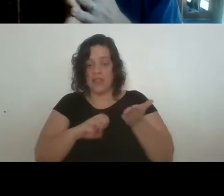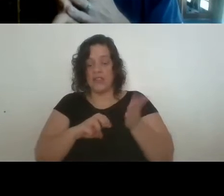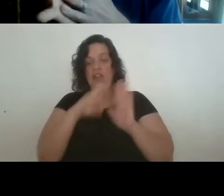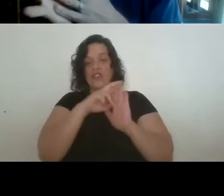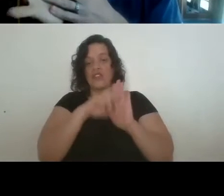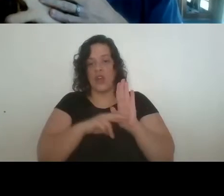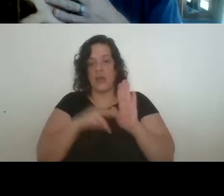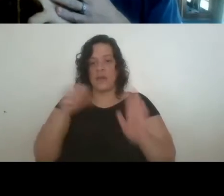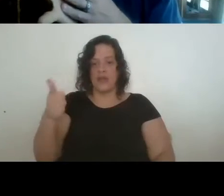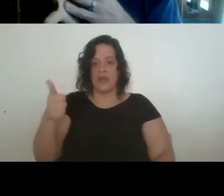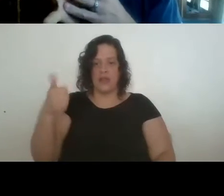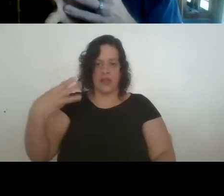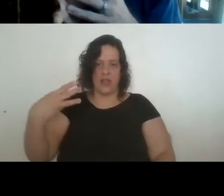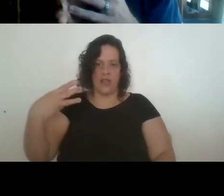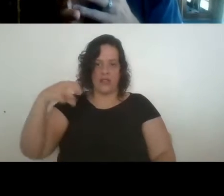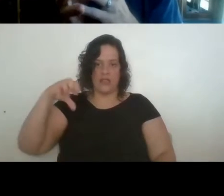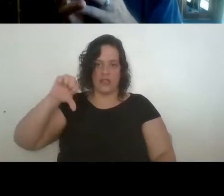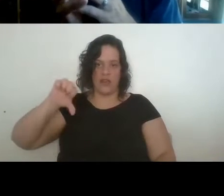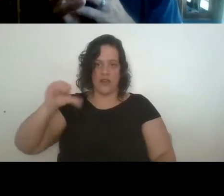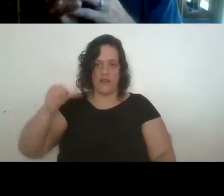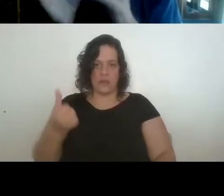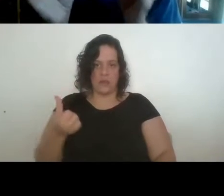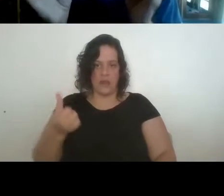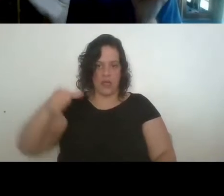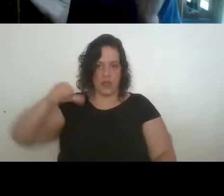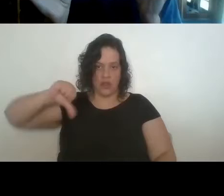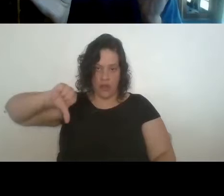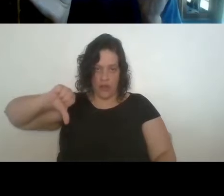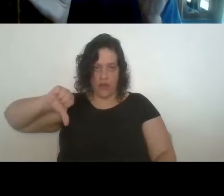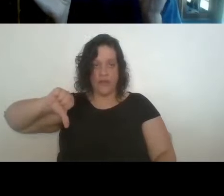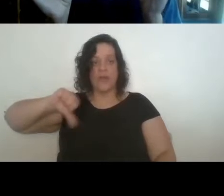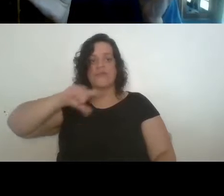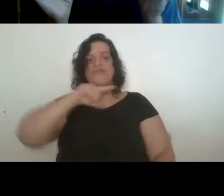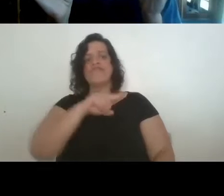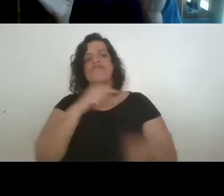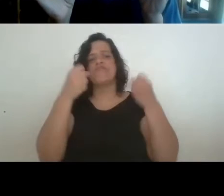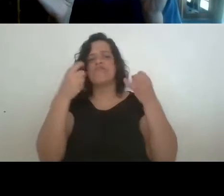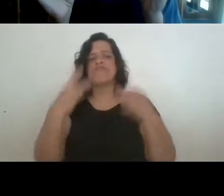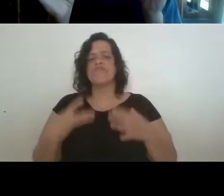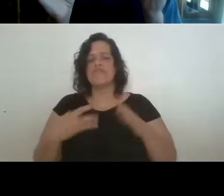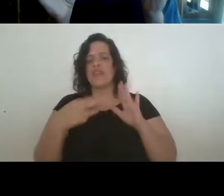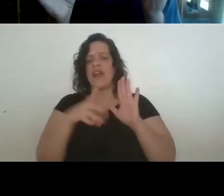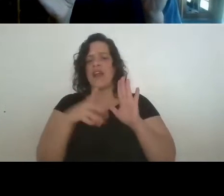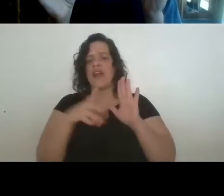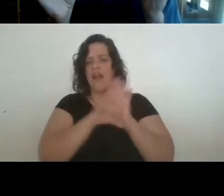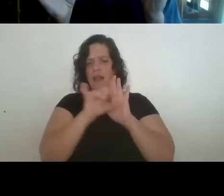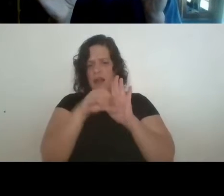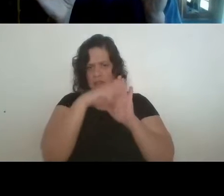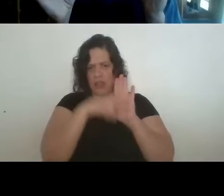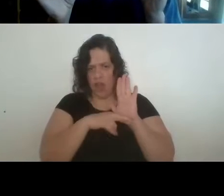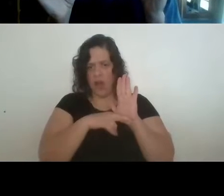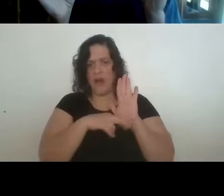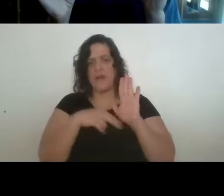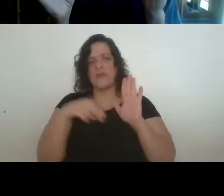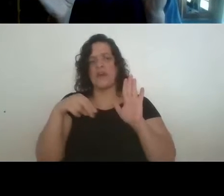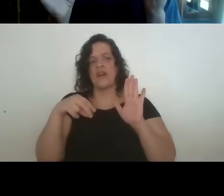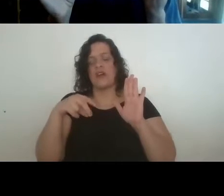13969, que ela diz respeito a... Essa norma é especificamente sobre